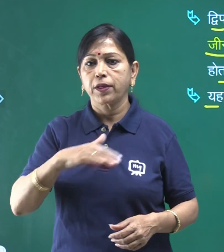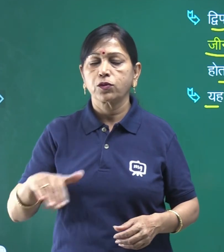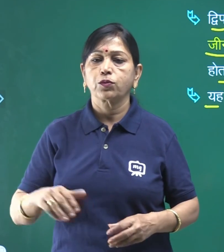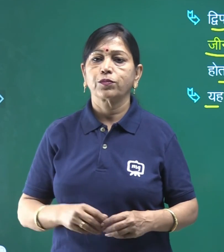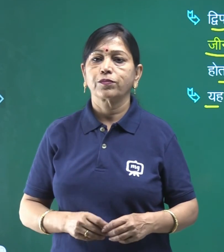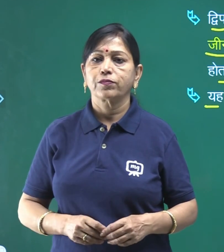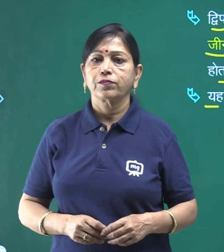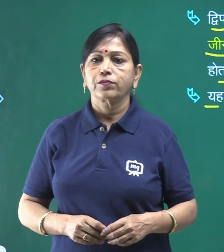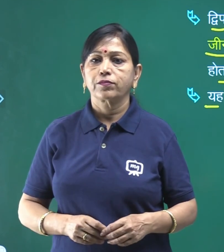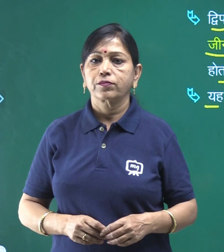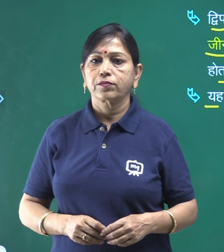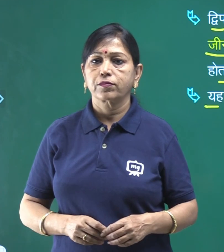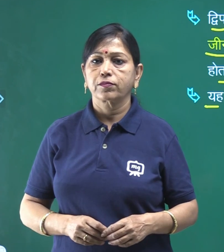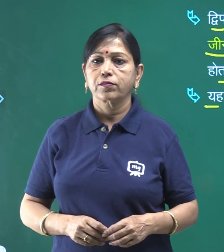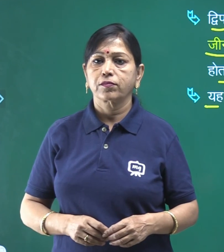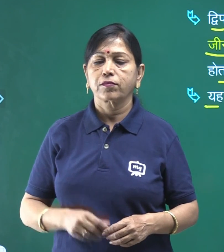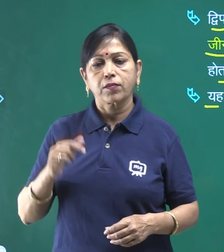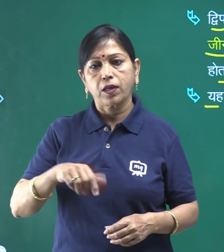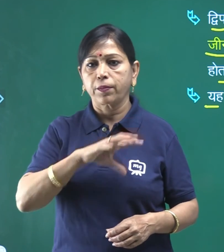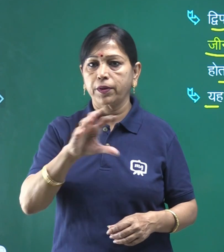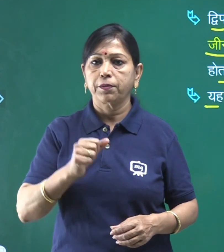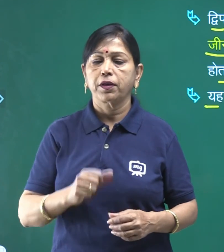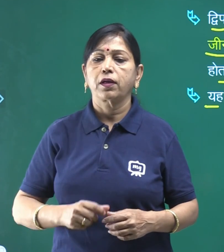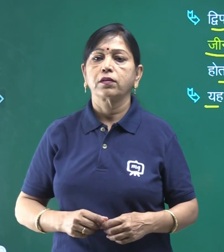बच्चों, यहाँ पर हमारा